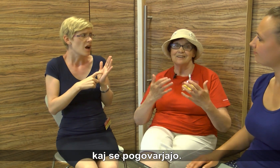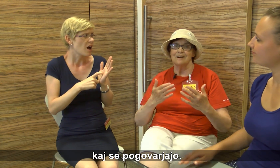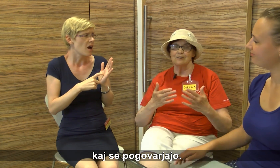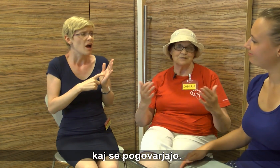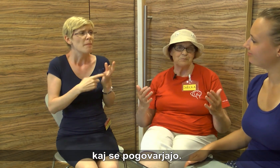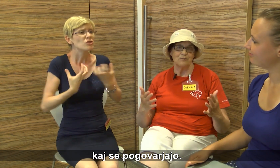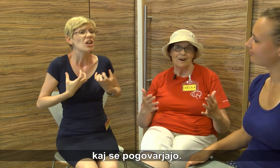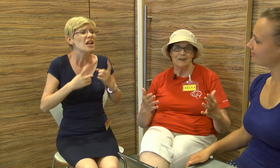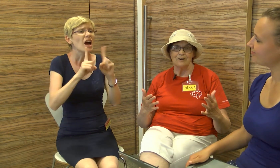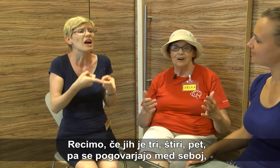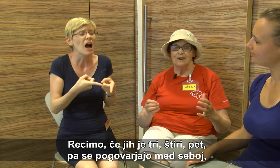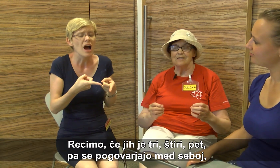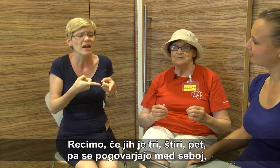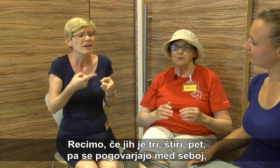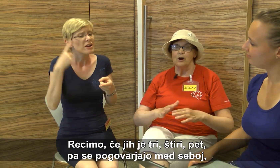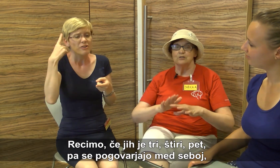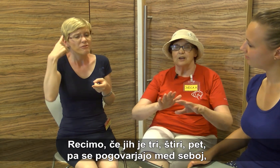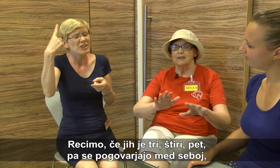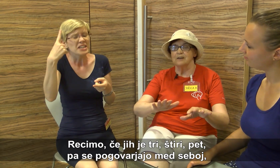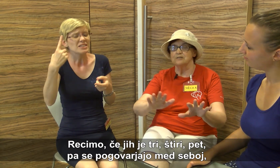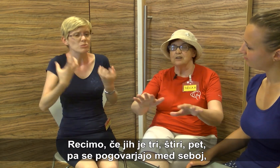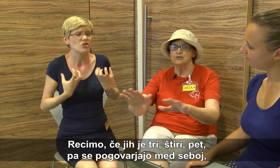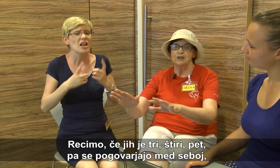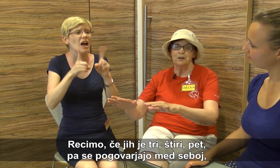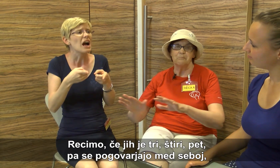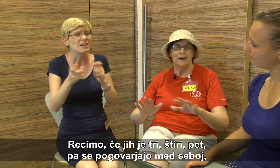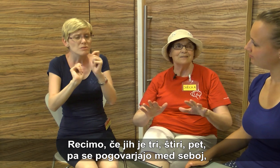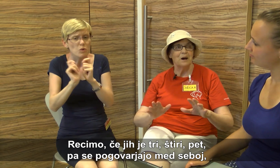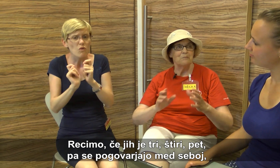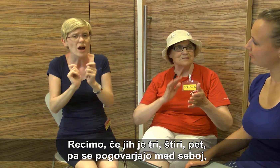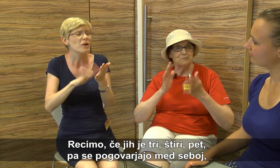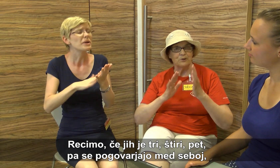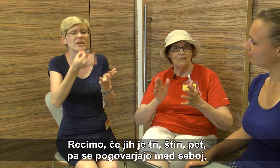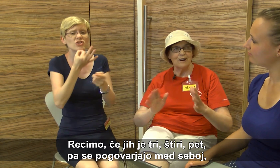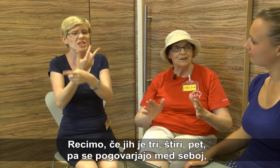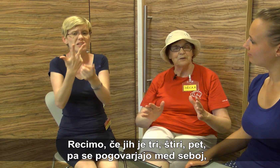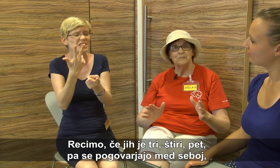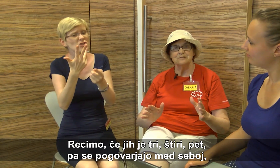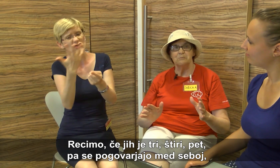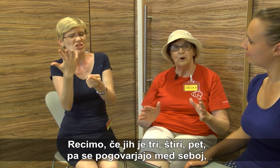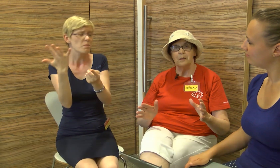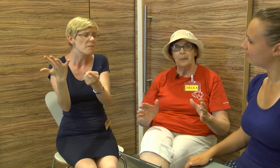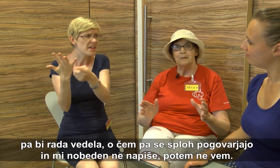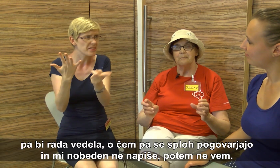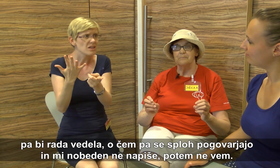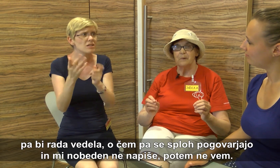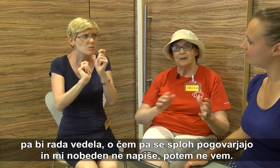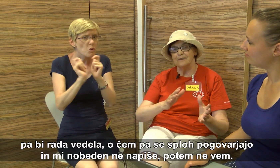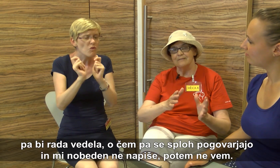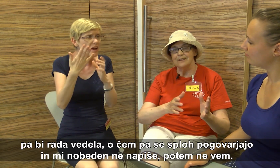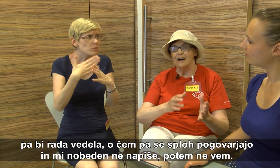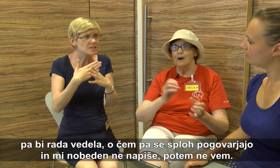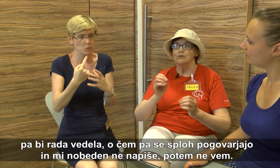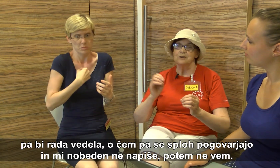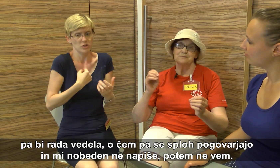рада видела ка се поговаре. Речемо, че је 3, 4, 5, па се поговаре ме собое. Па да